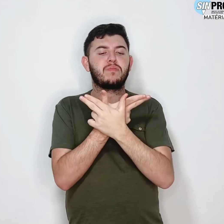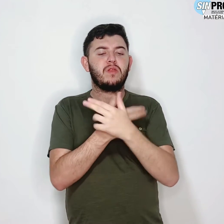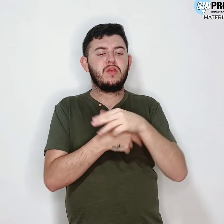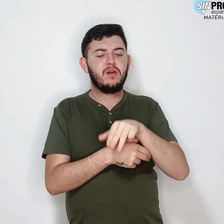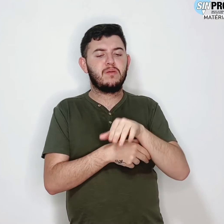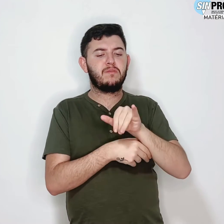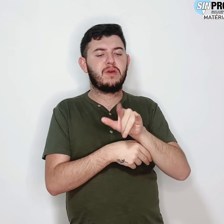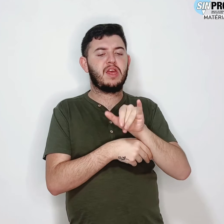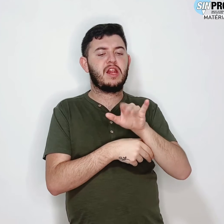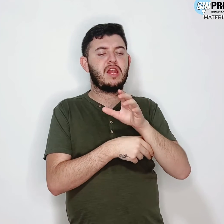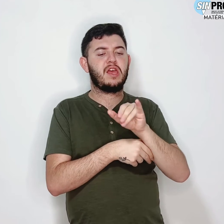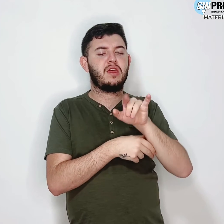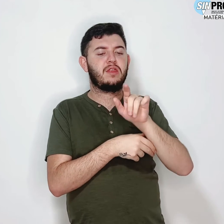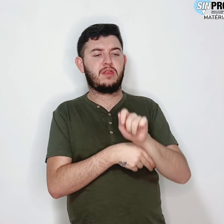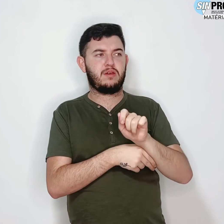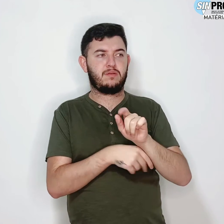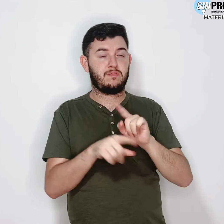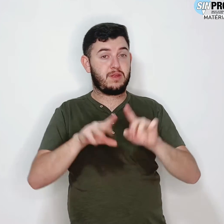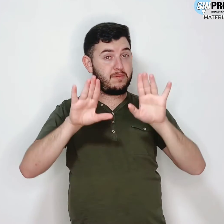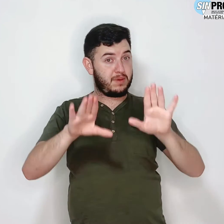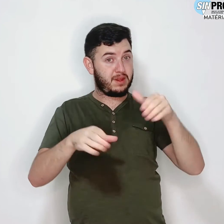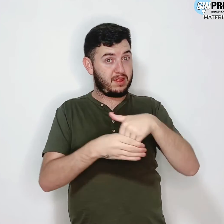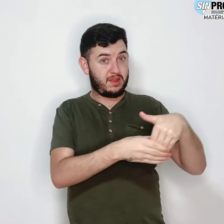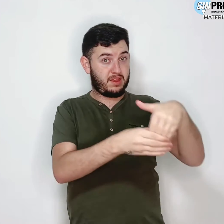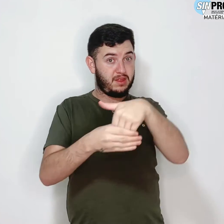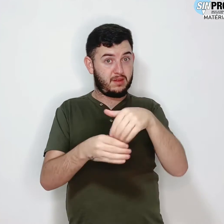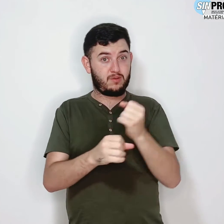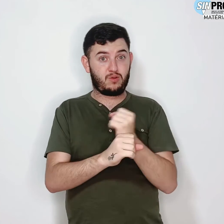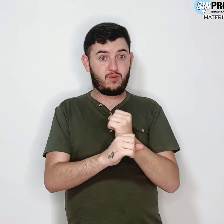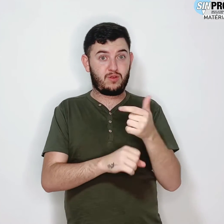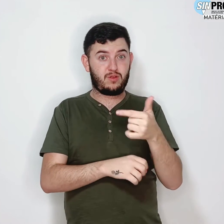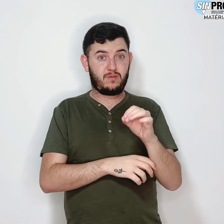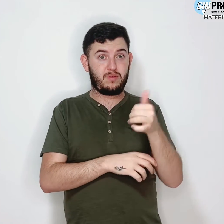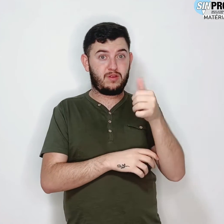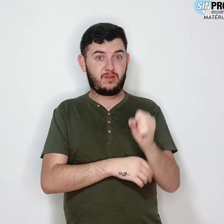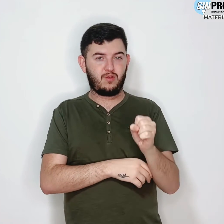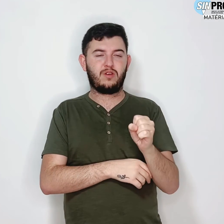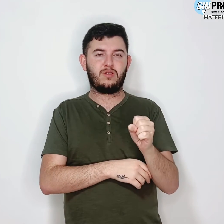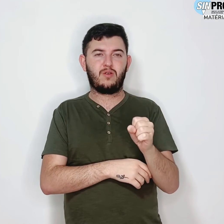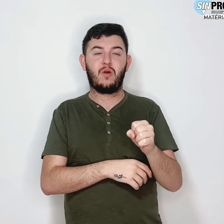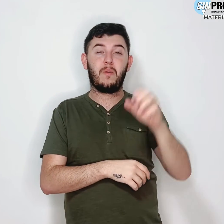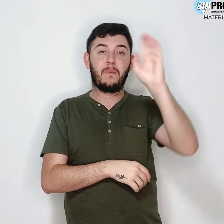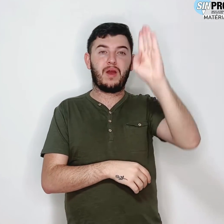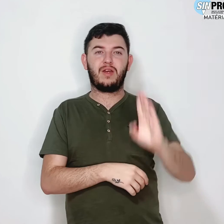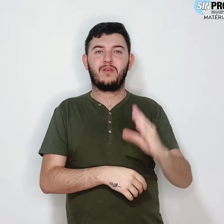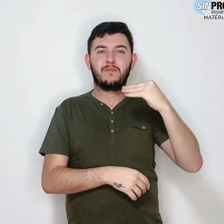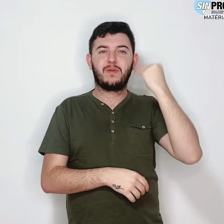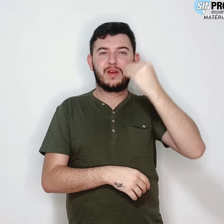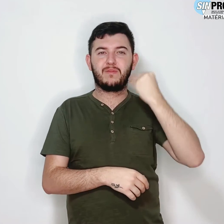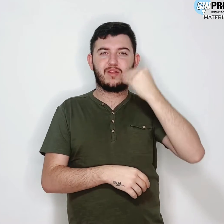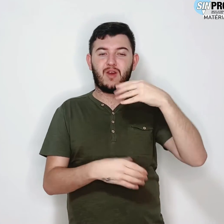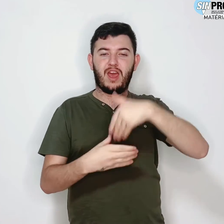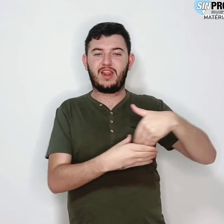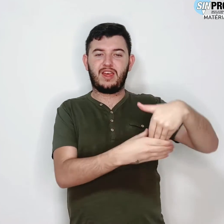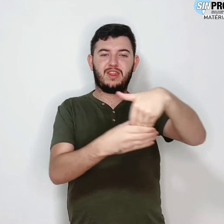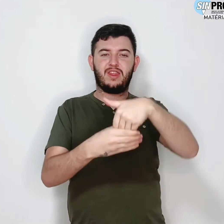o país experimentou uma eleição prejudicada por fake news, com ingerência de países